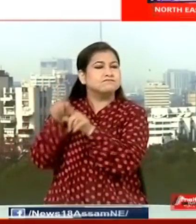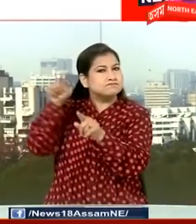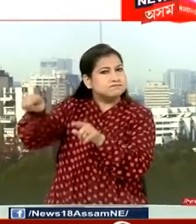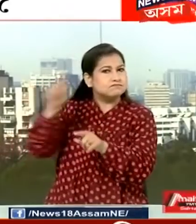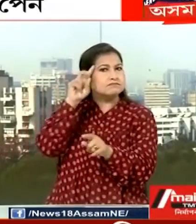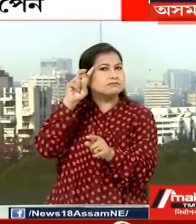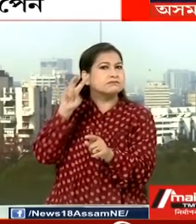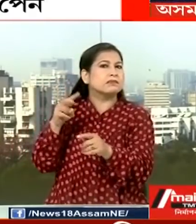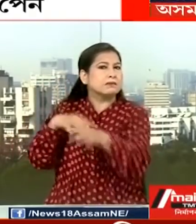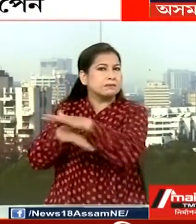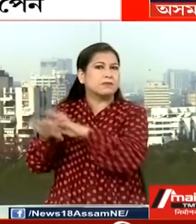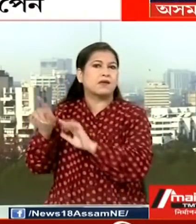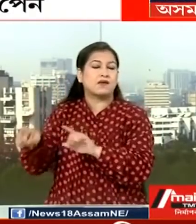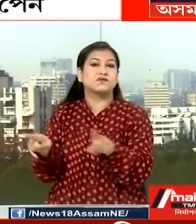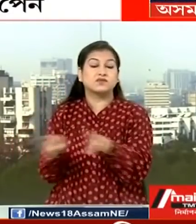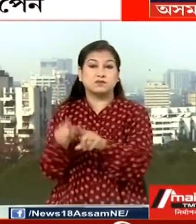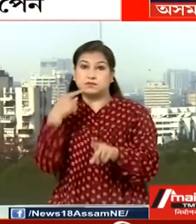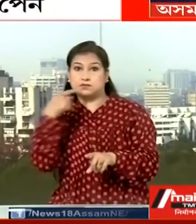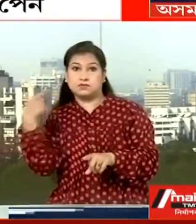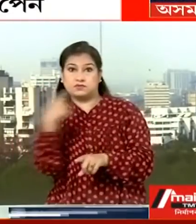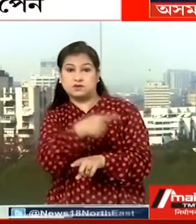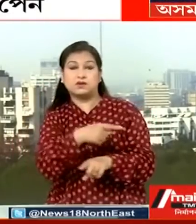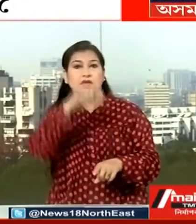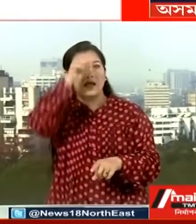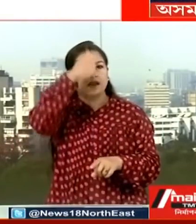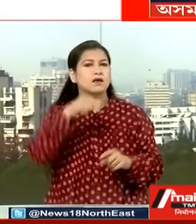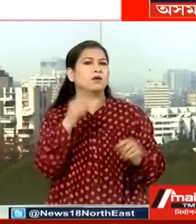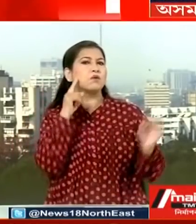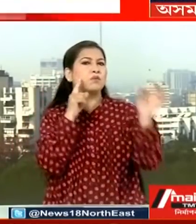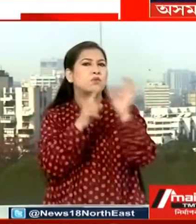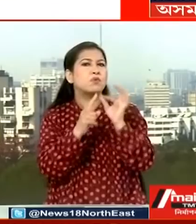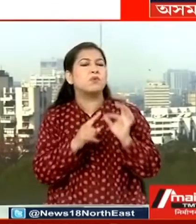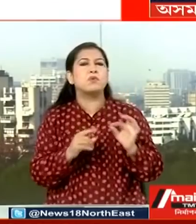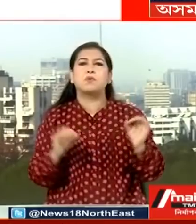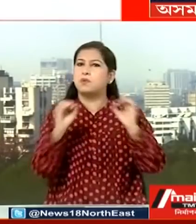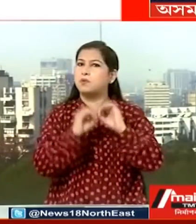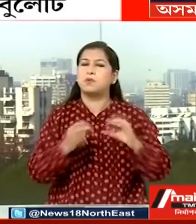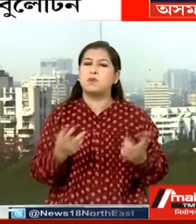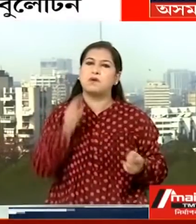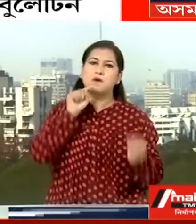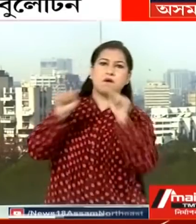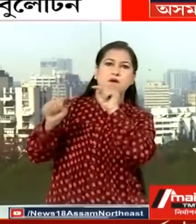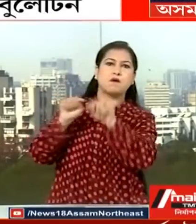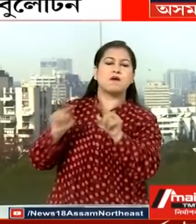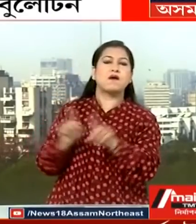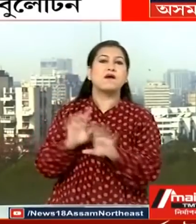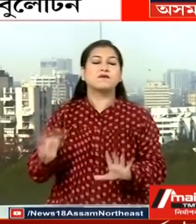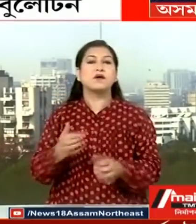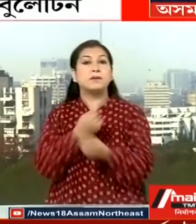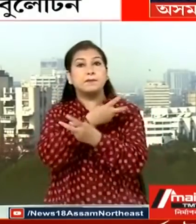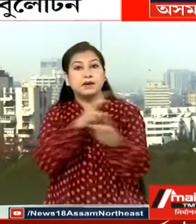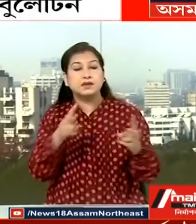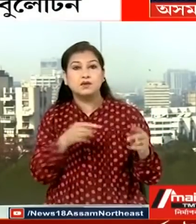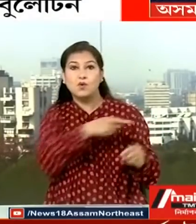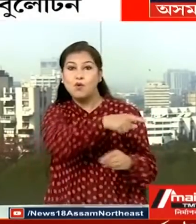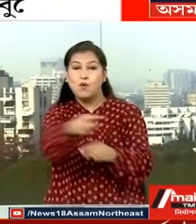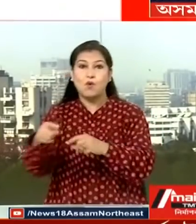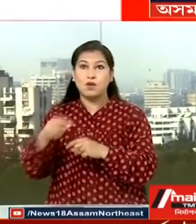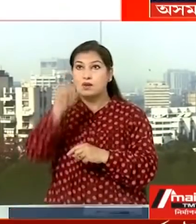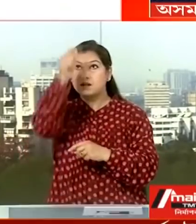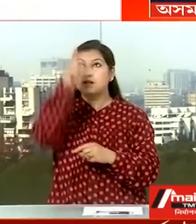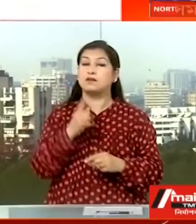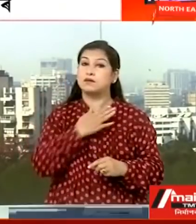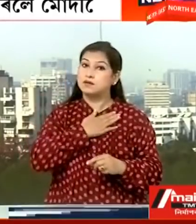है। साथ ही बयान में कहा गया कि भारत के खिलाफ बेबुनियाद आरोप लगाने से पहले जहां सभी धर्मों को संविधान के